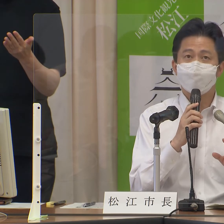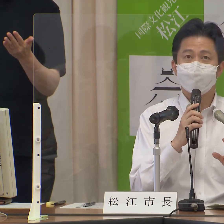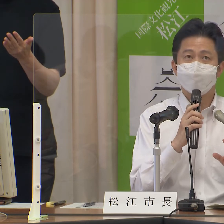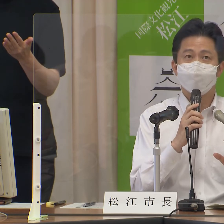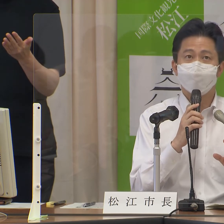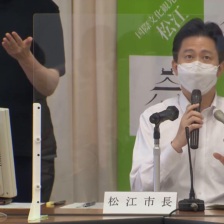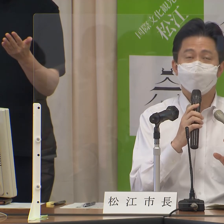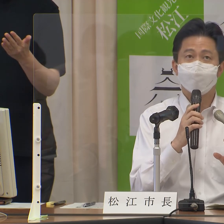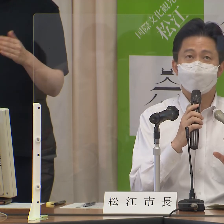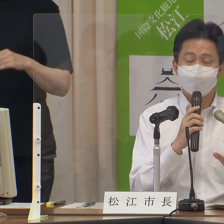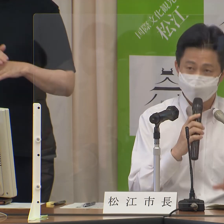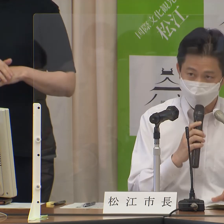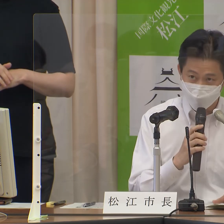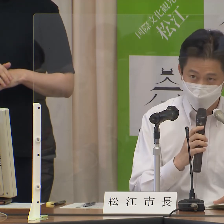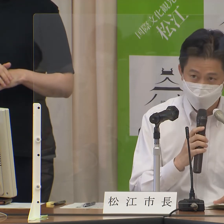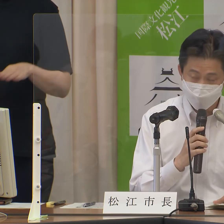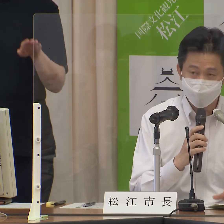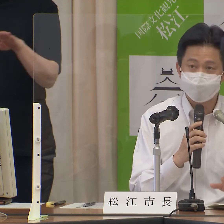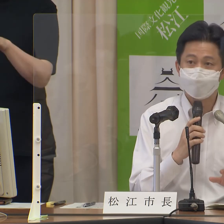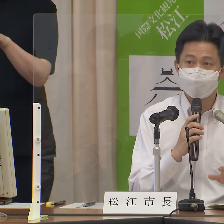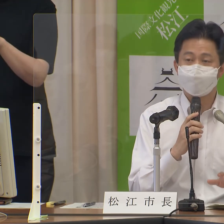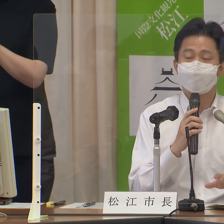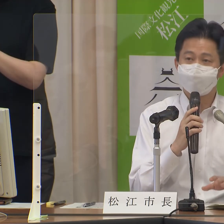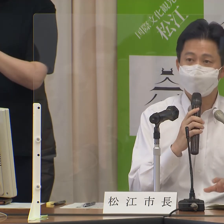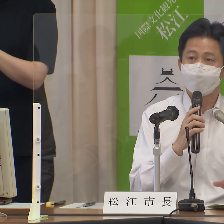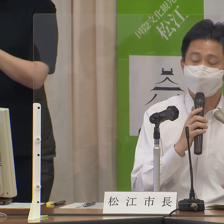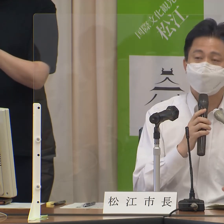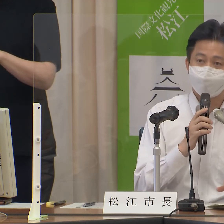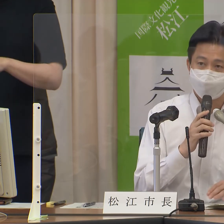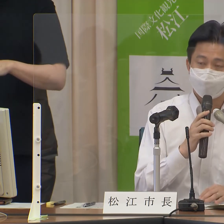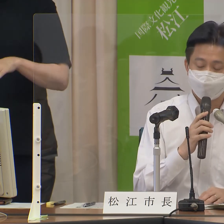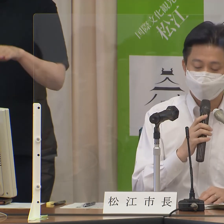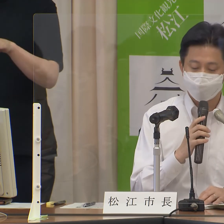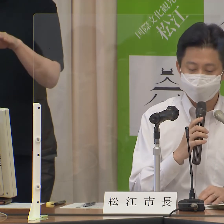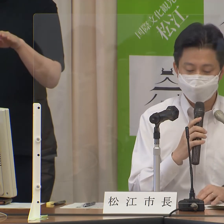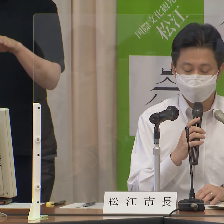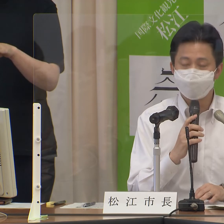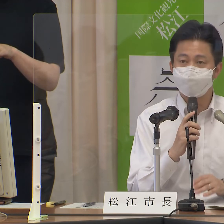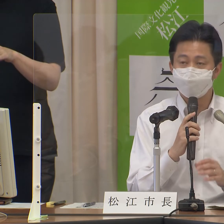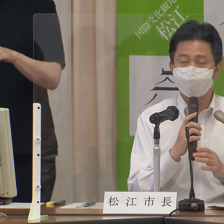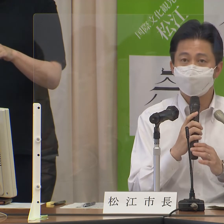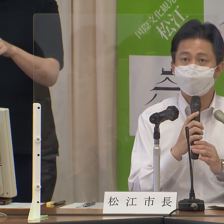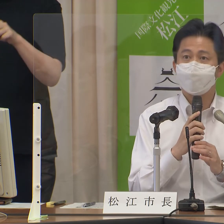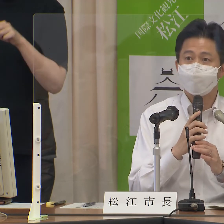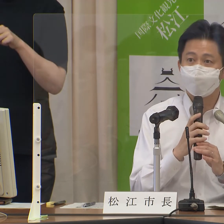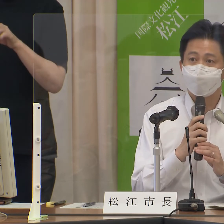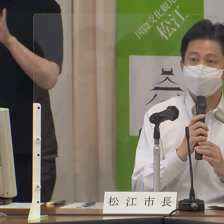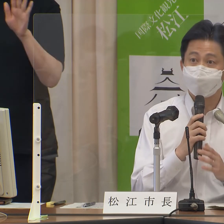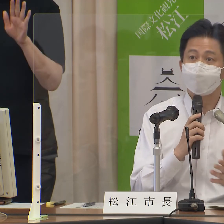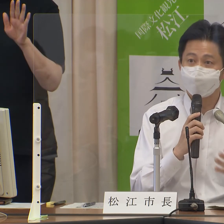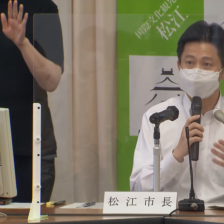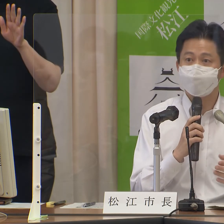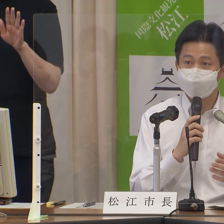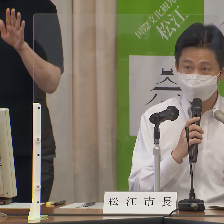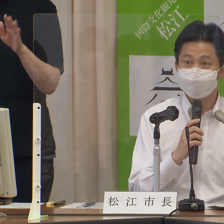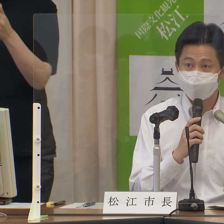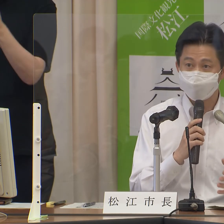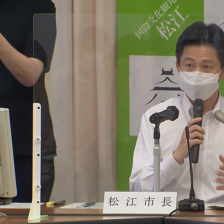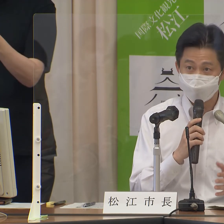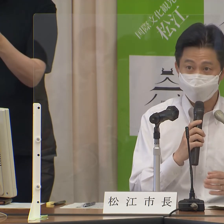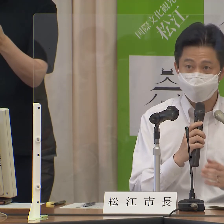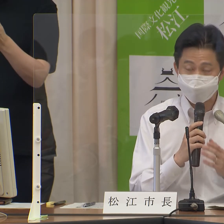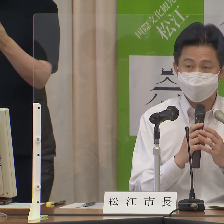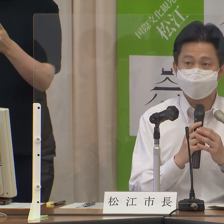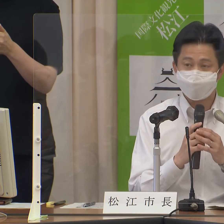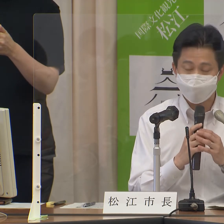の、休校であるいはその夏休みの前倒しということにつきましては、学校と連絡を取りながら教育委員